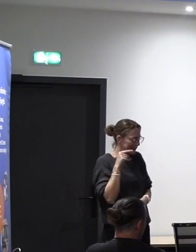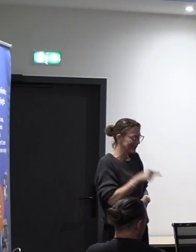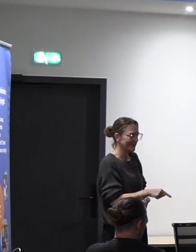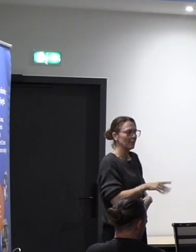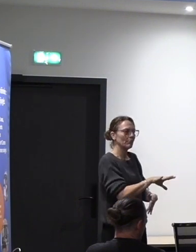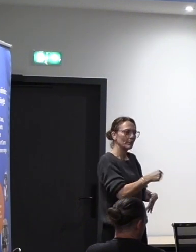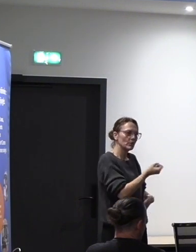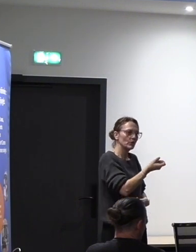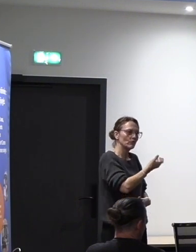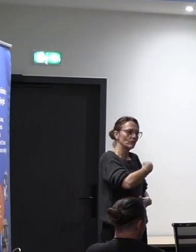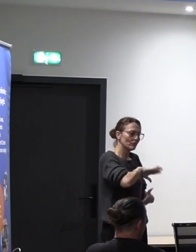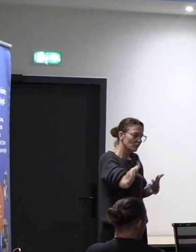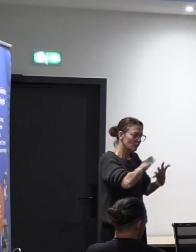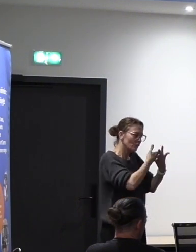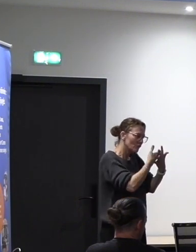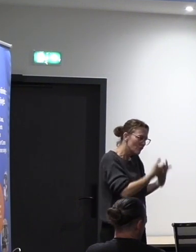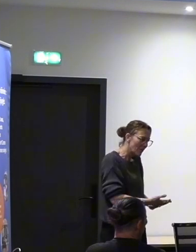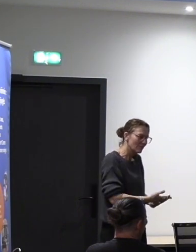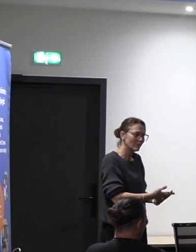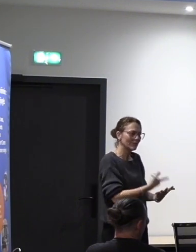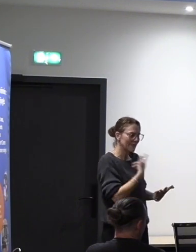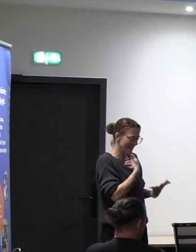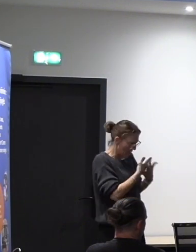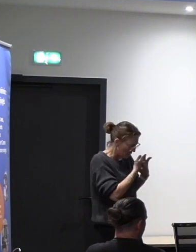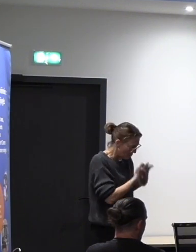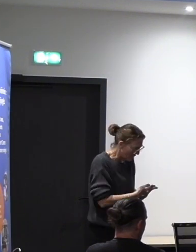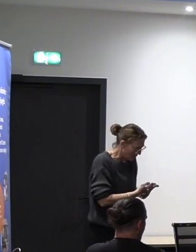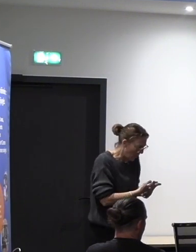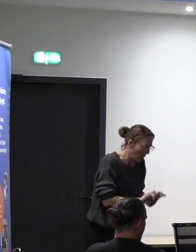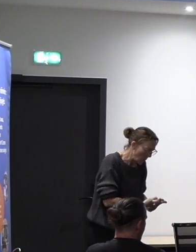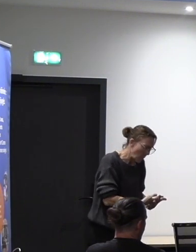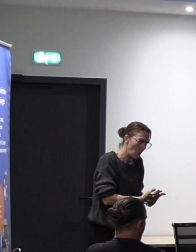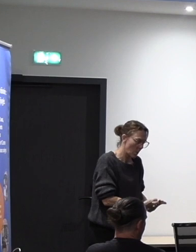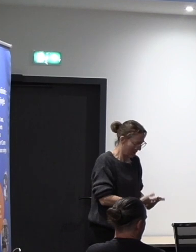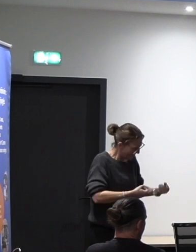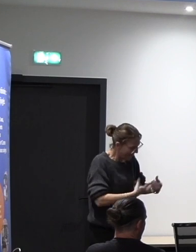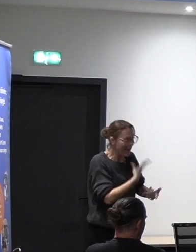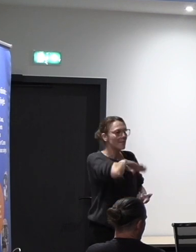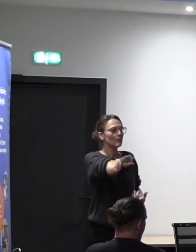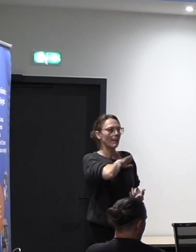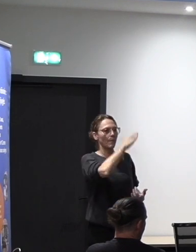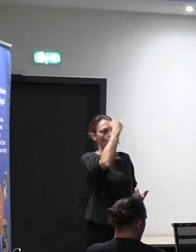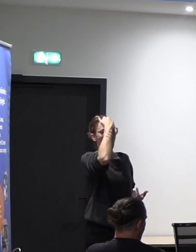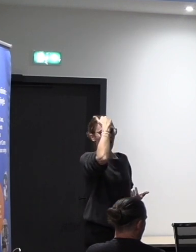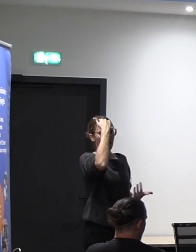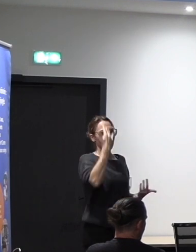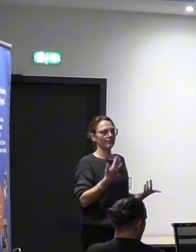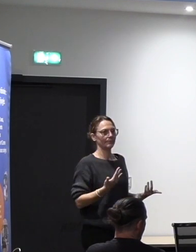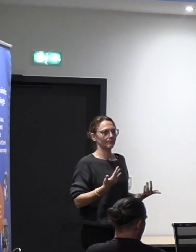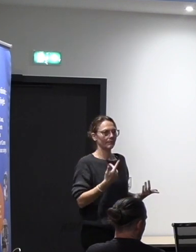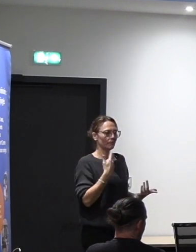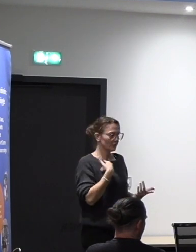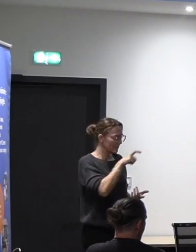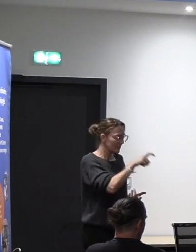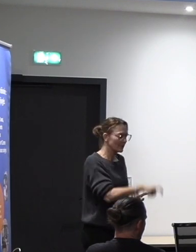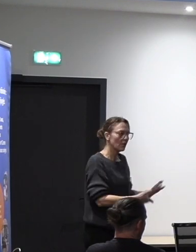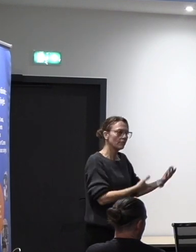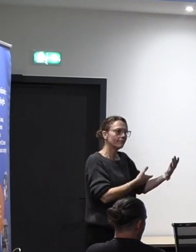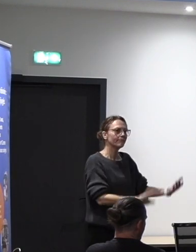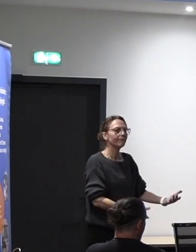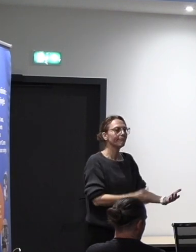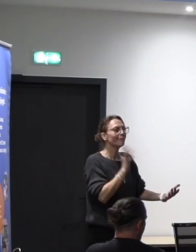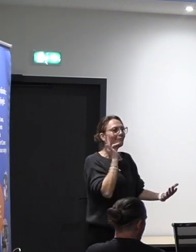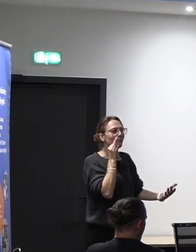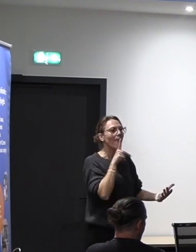prise en charge, il y a une responsabilité morale. C'est lourd, c'est compliqué. Vous avez des malades qui pèsent 20 kilos